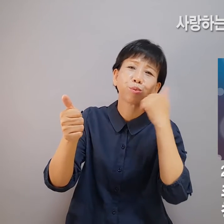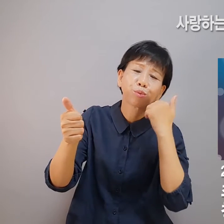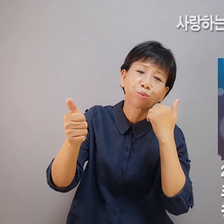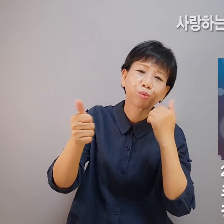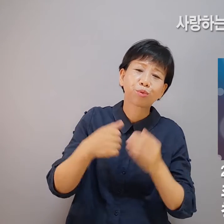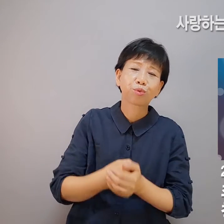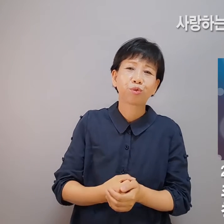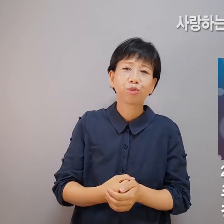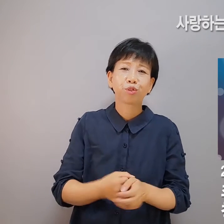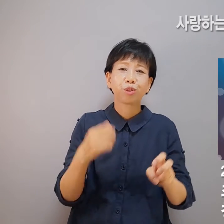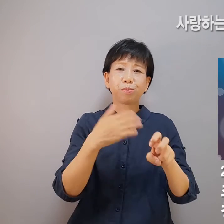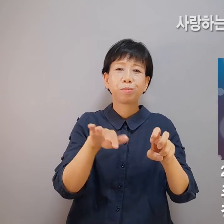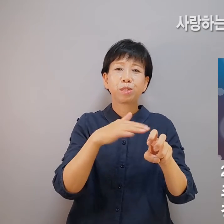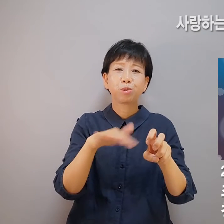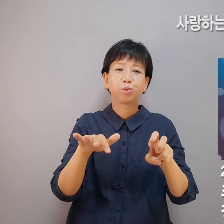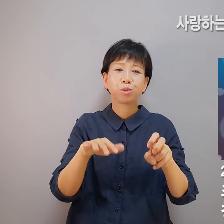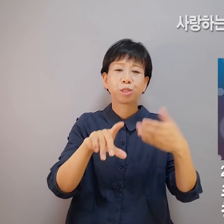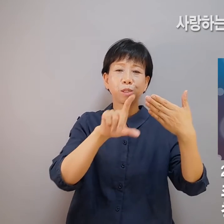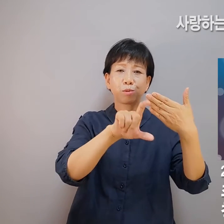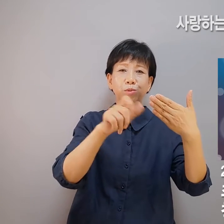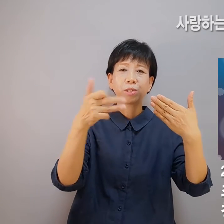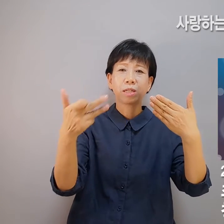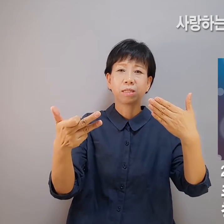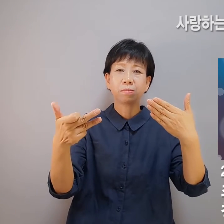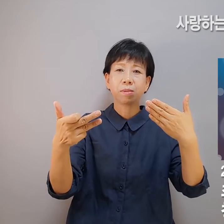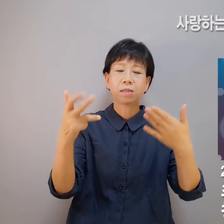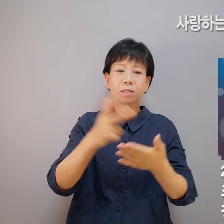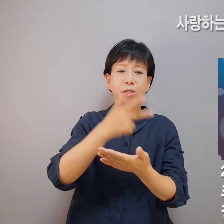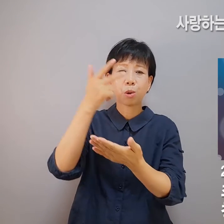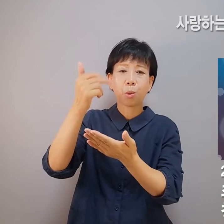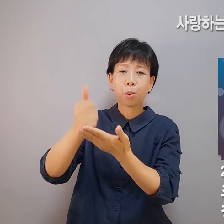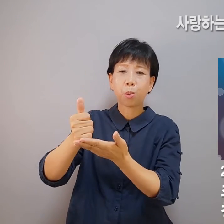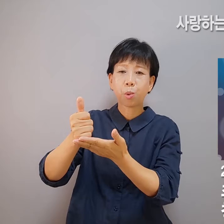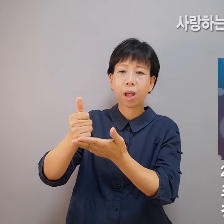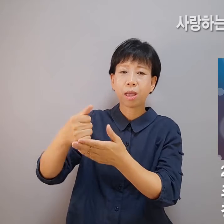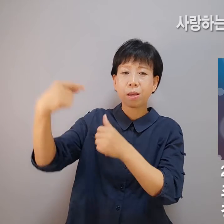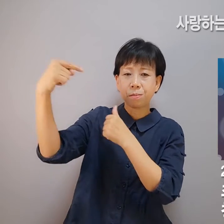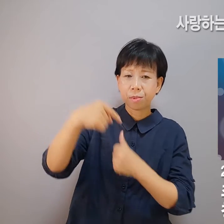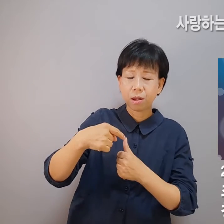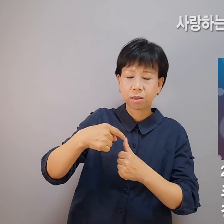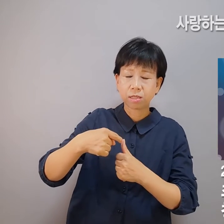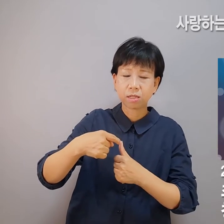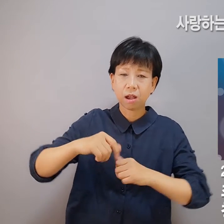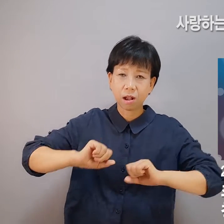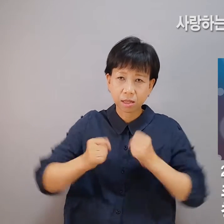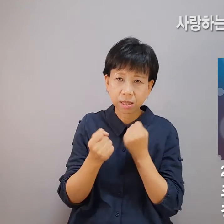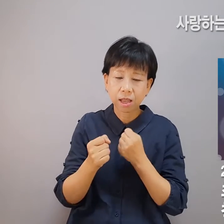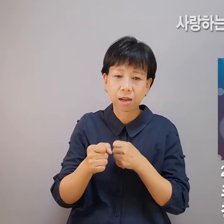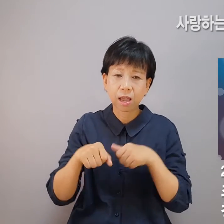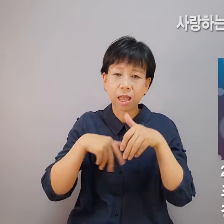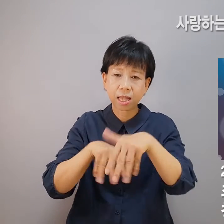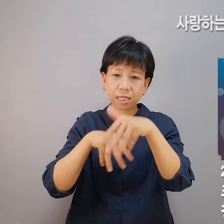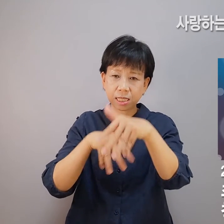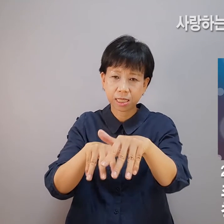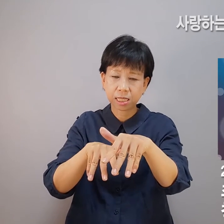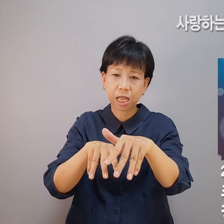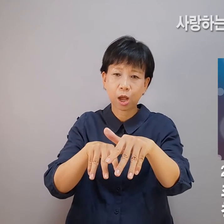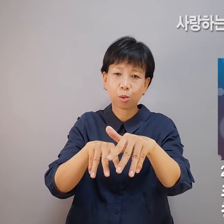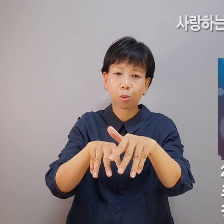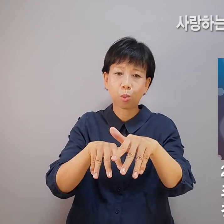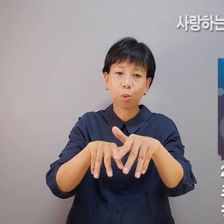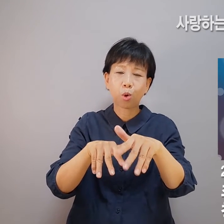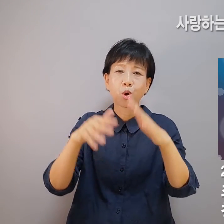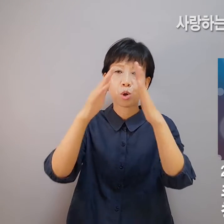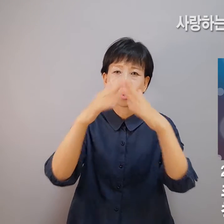봅시다. 이스라엘 자손이 여호와의 명령을 따라 행진하였고 여호와의 명령을 따라 진을 쳤으며 구름이 성막